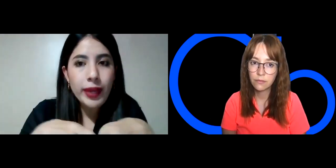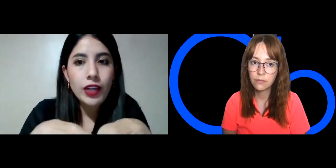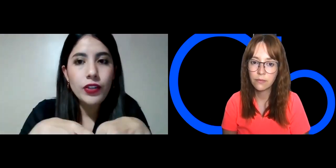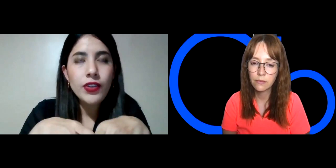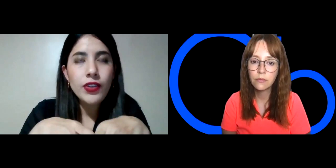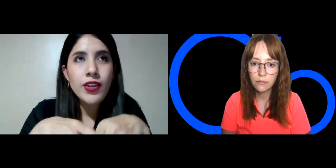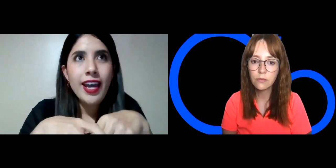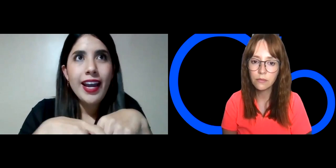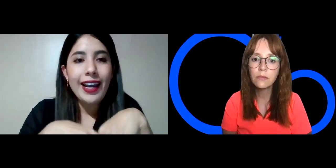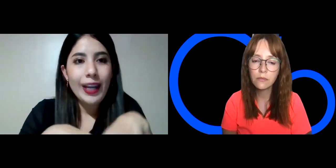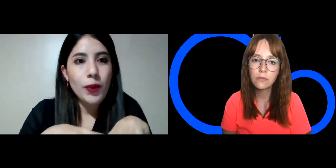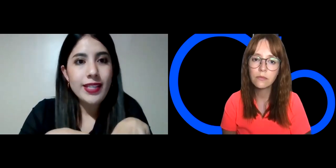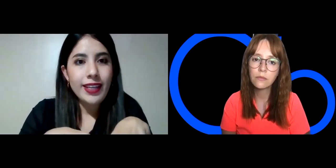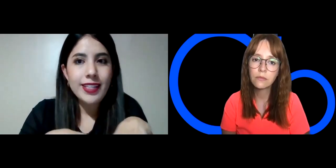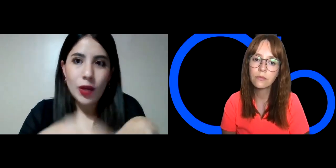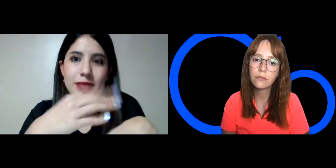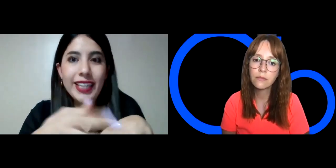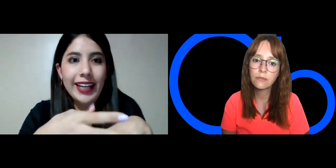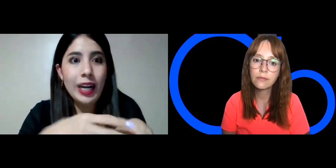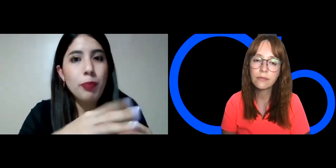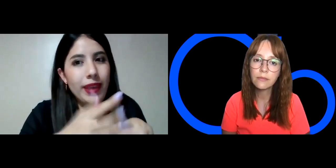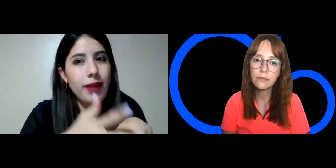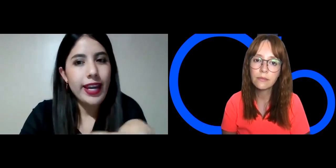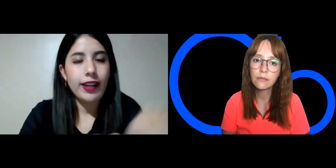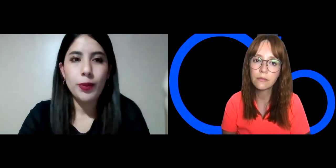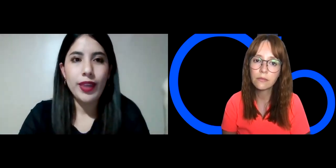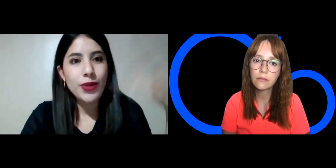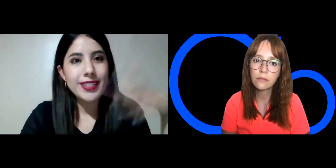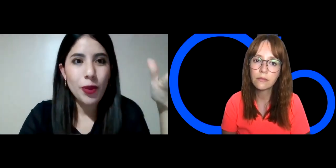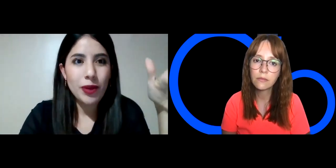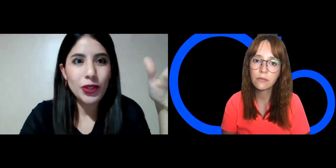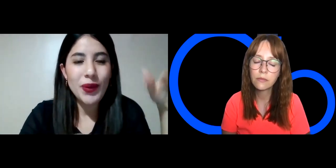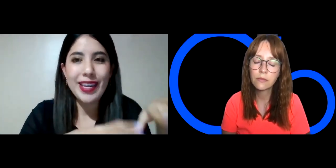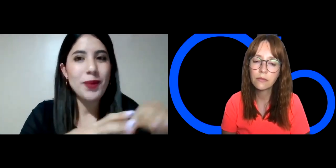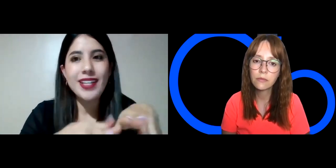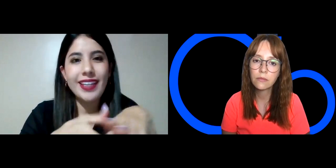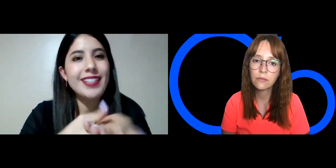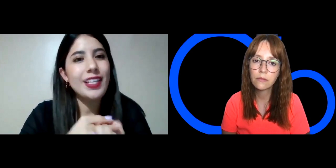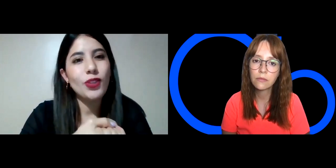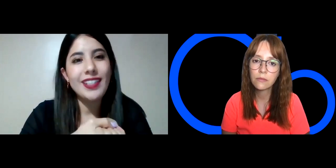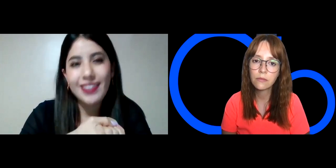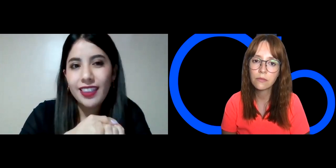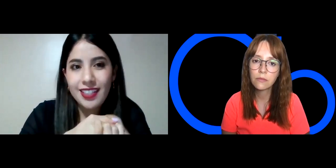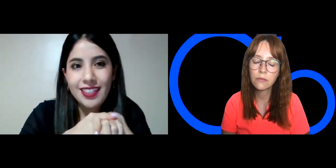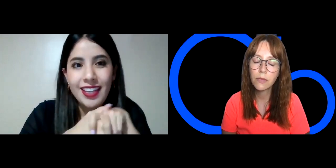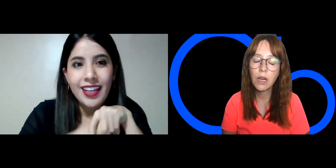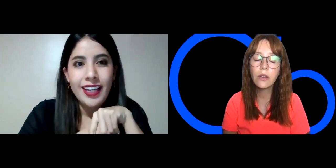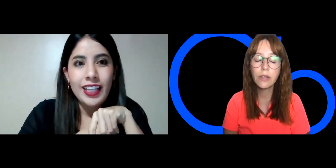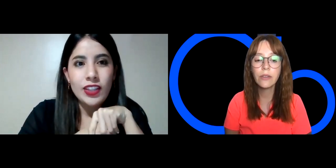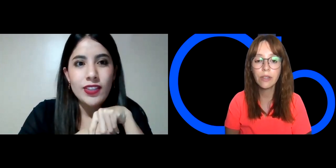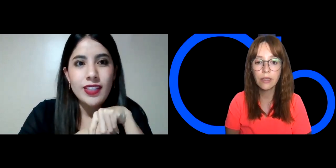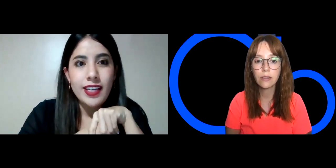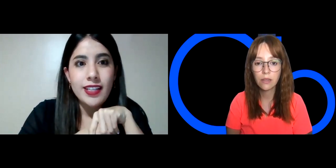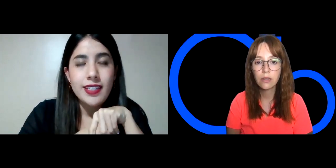en México la lengua de señas, aunque es mexicana, puede variar. Como de un estado a otro, hay algunas señas que son distintas. Ah,